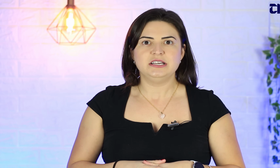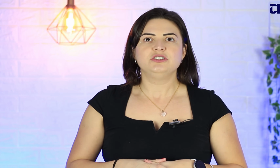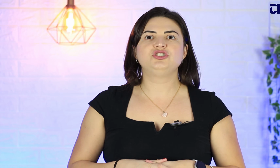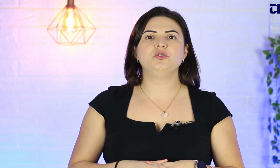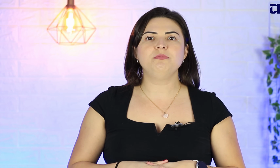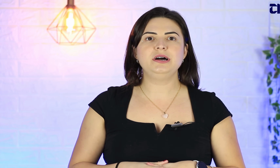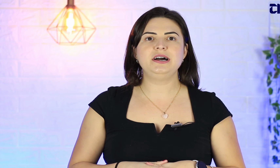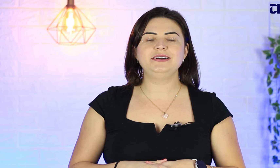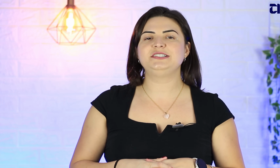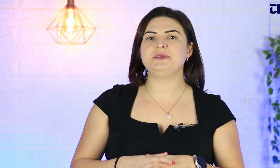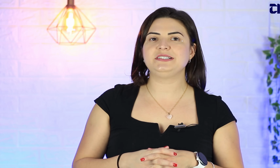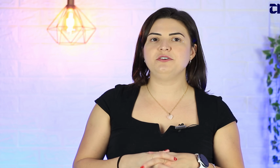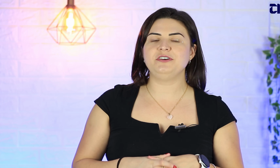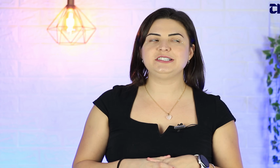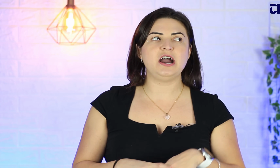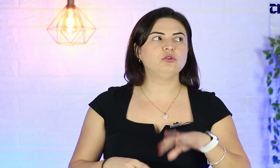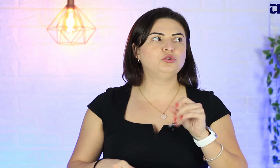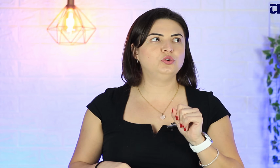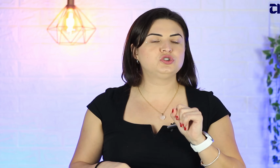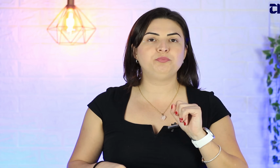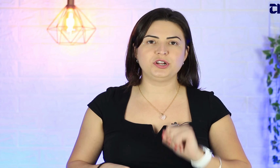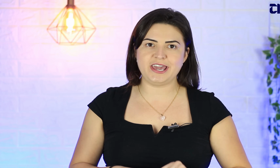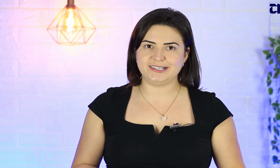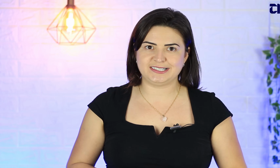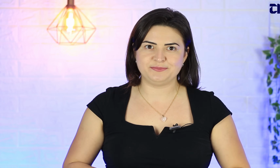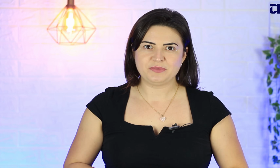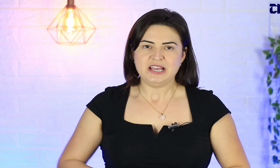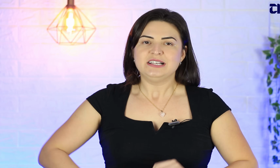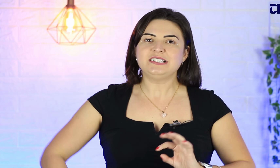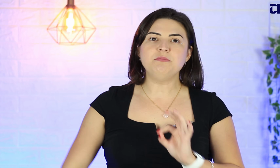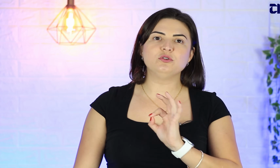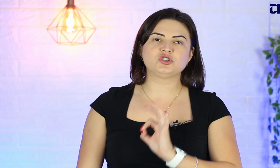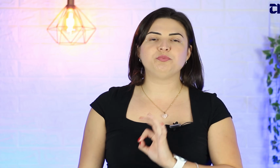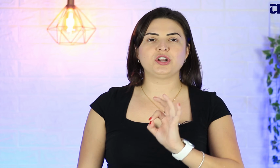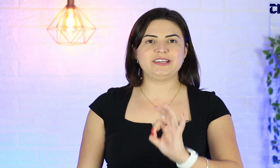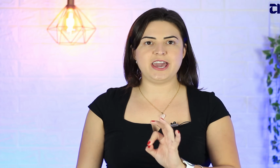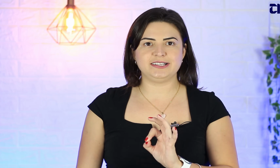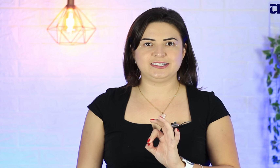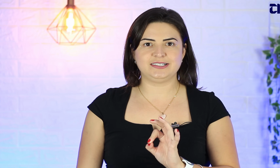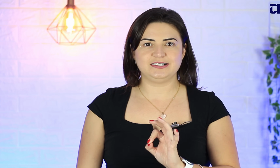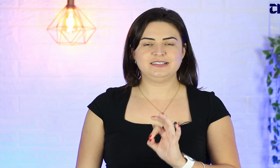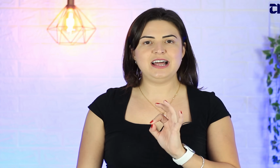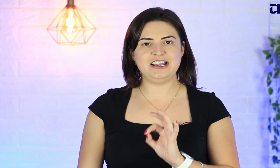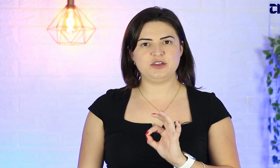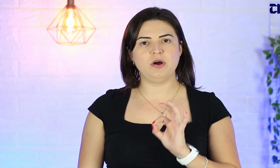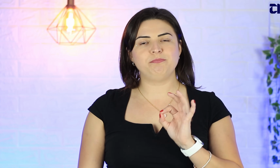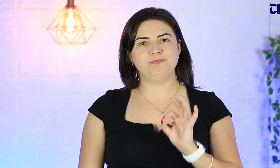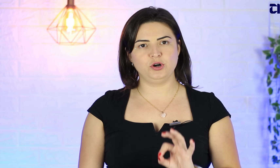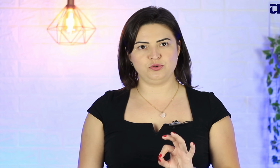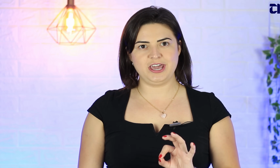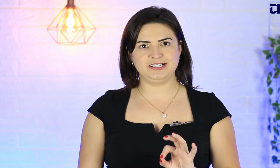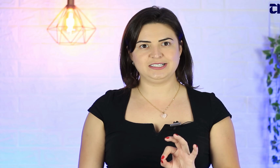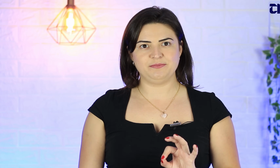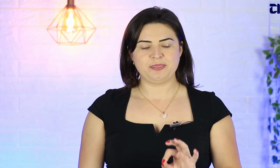de uma expressão facial dos porquês. Sabe os porquês da língua portuguesa?